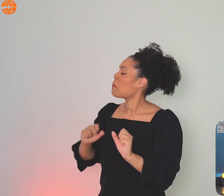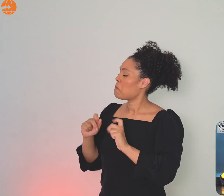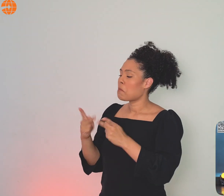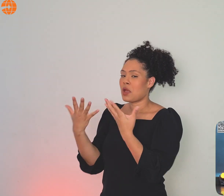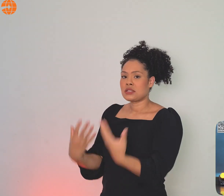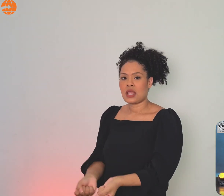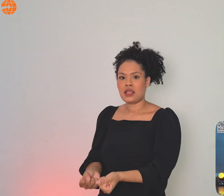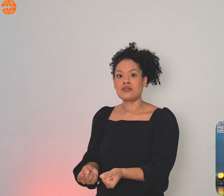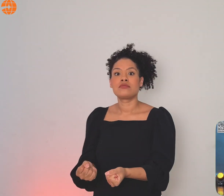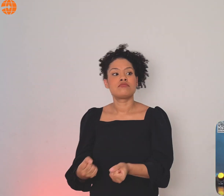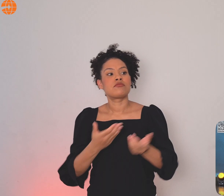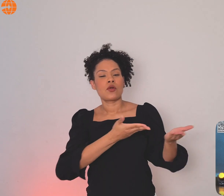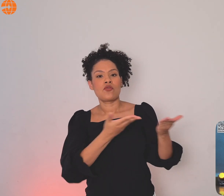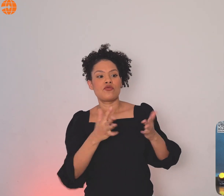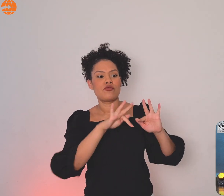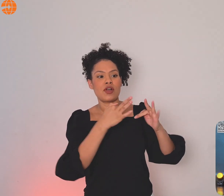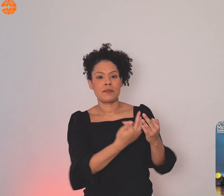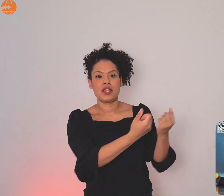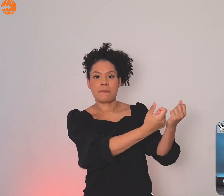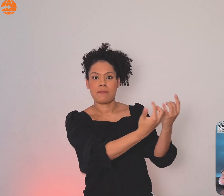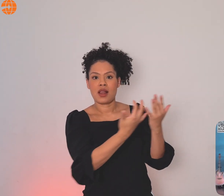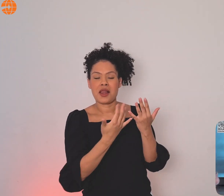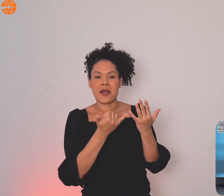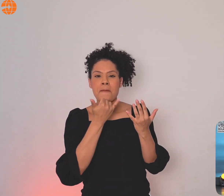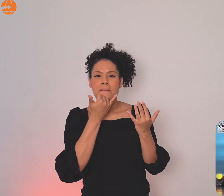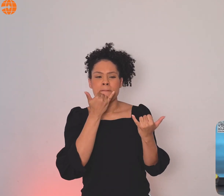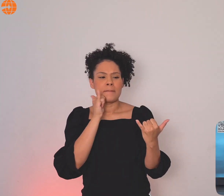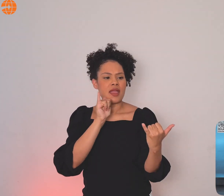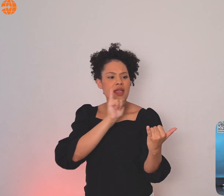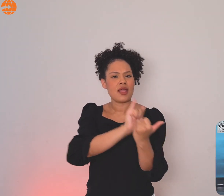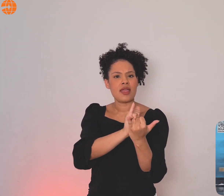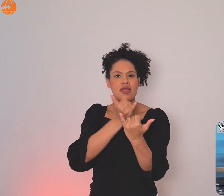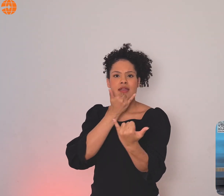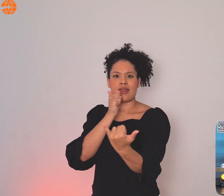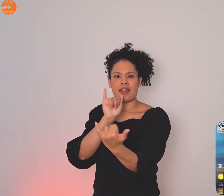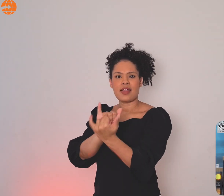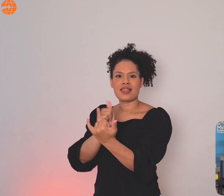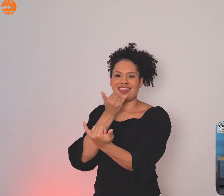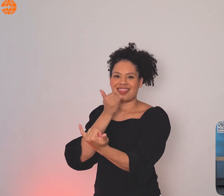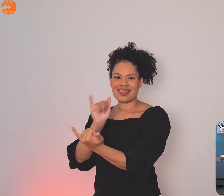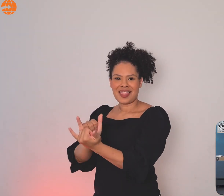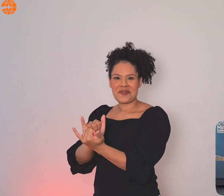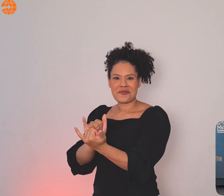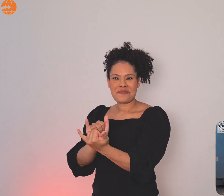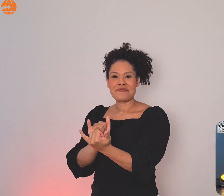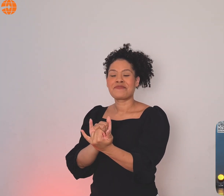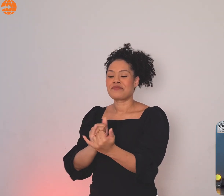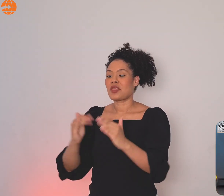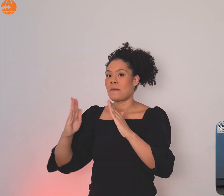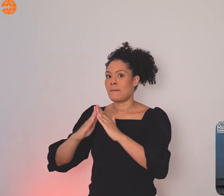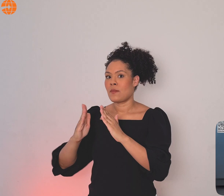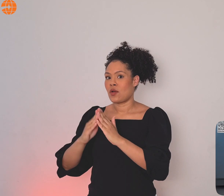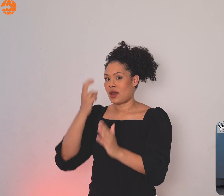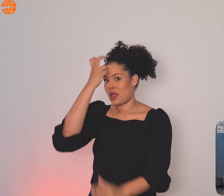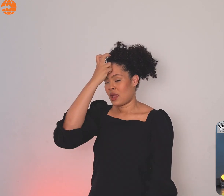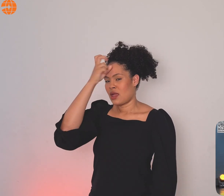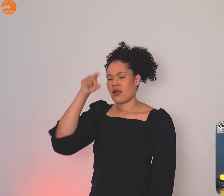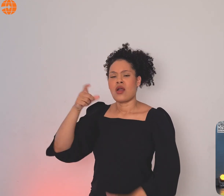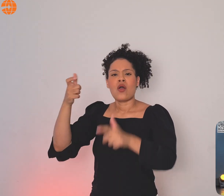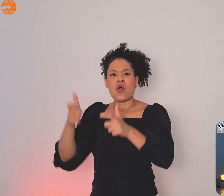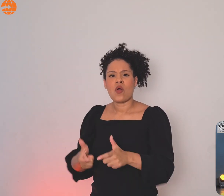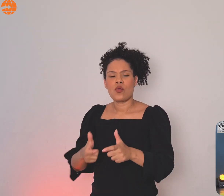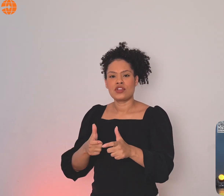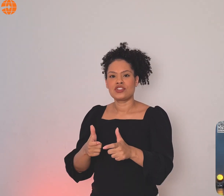se perdoaram, e a família veio e foi colocada no Egito. Aonde? Numa área do Egito chamada Terra de